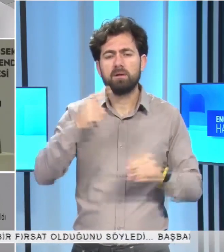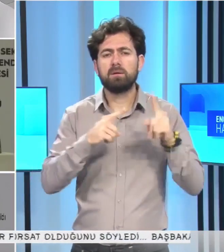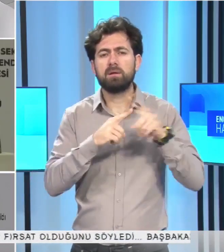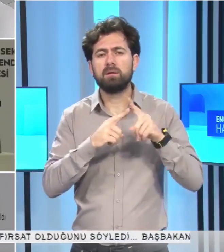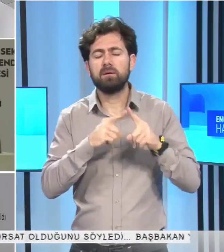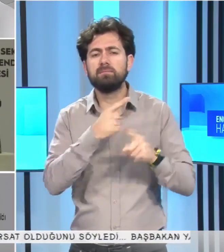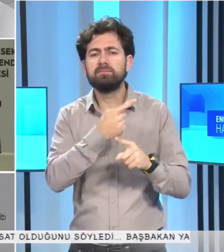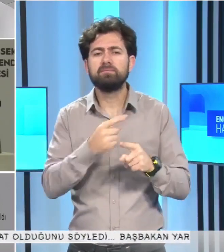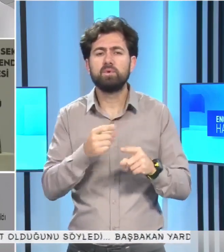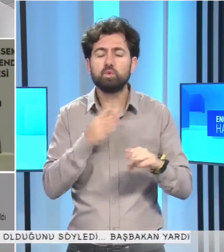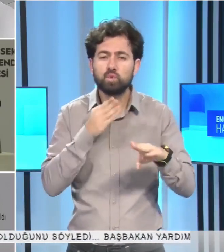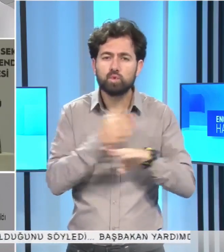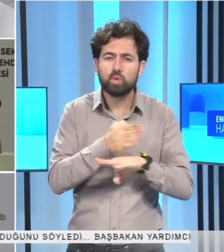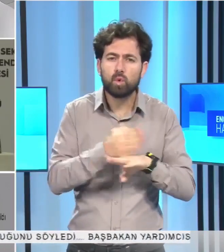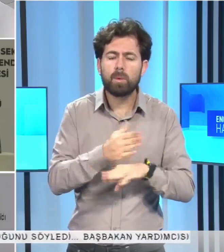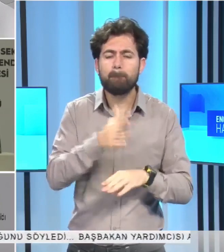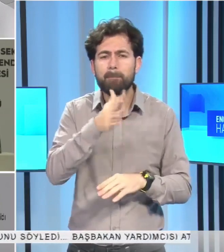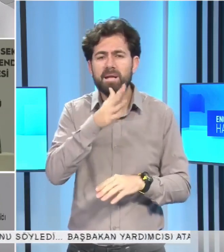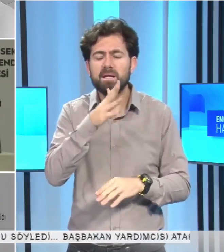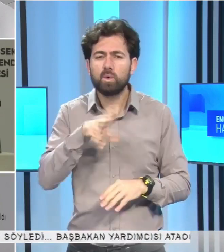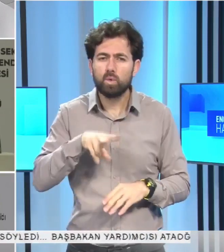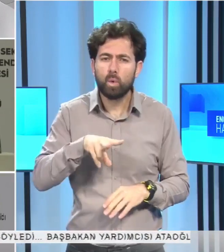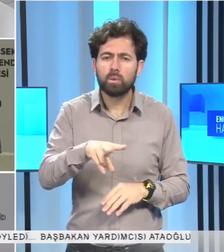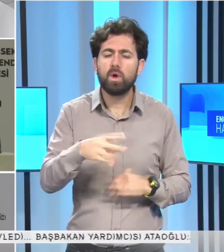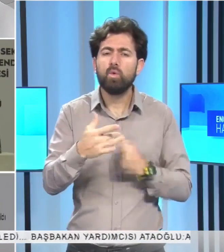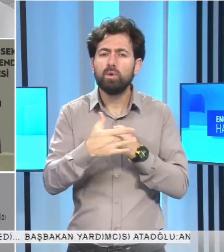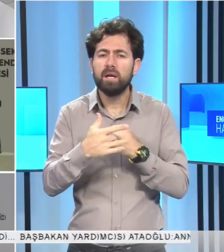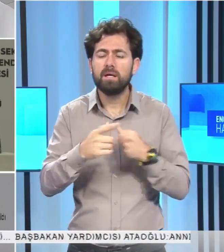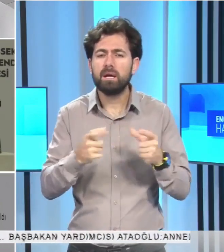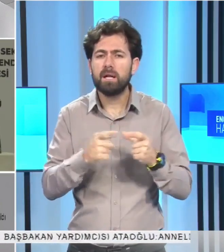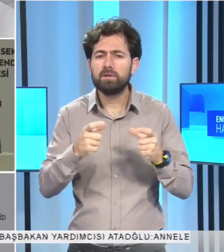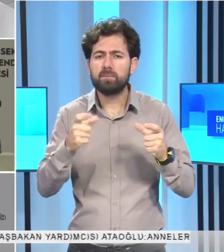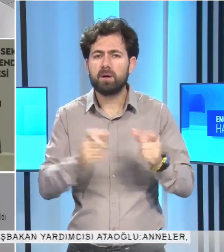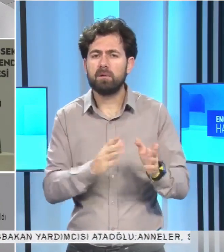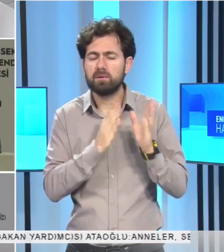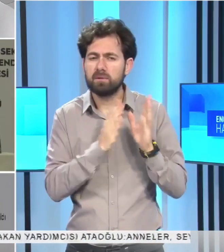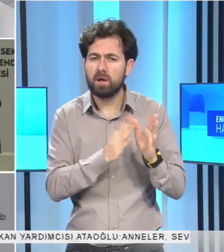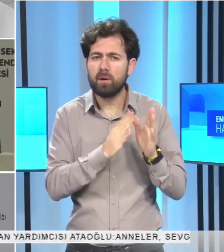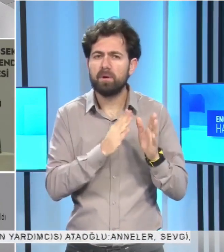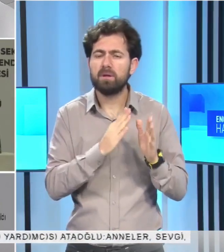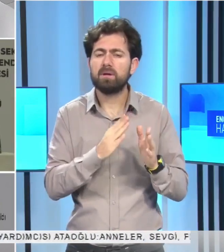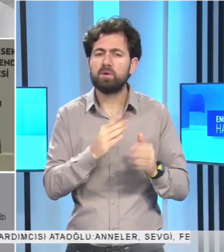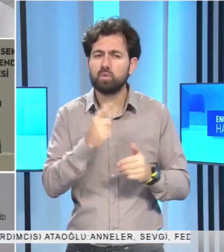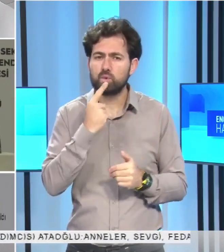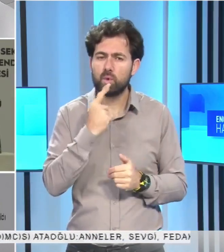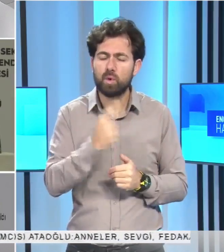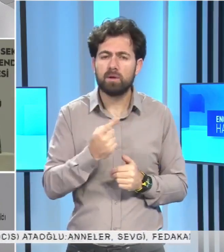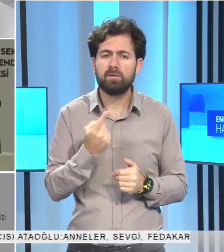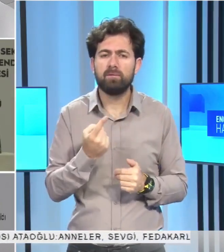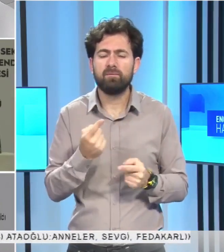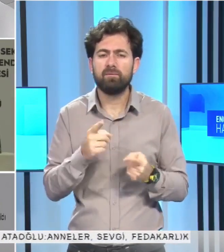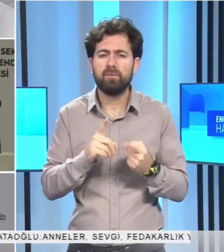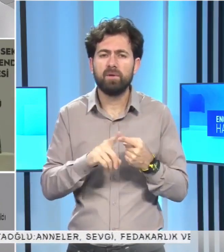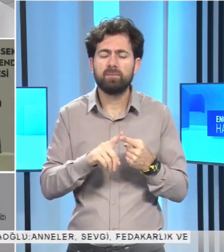Cumhurbaşkanı Tatar, doğru bildikleri yolda ülkeyi geliştirmeye devam edeceklerinin altını da